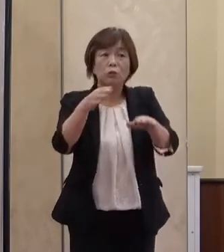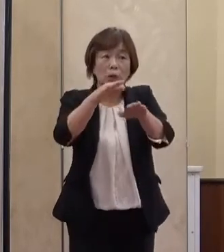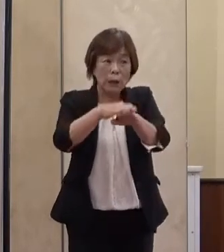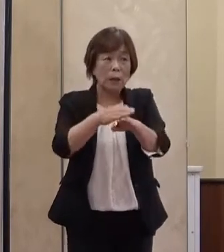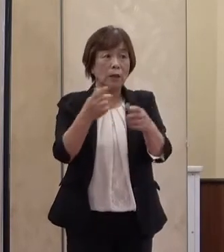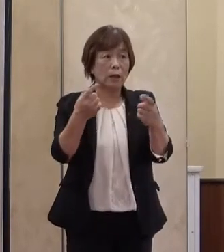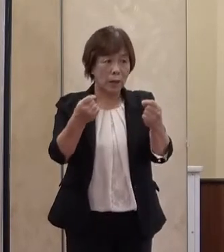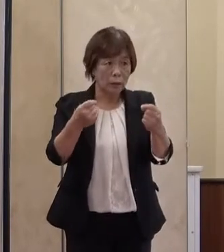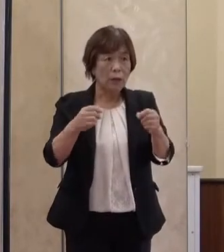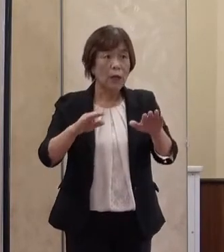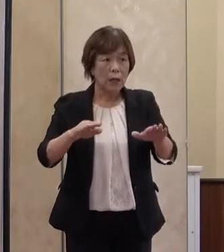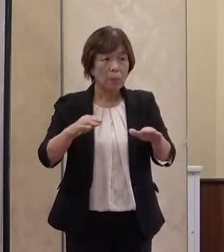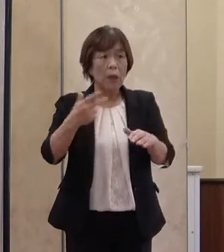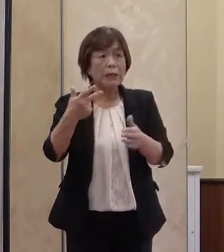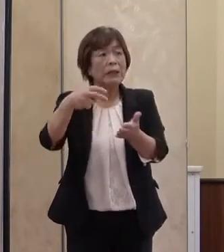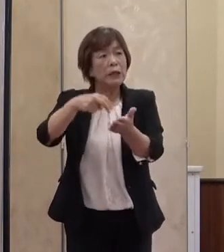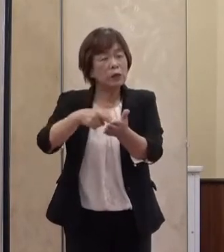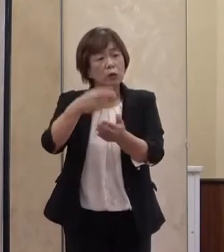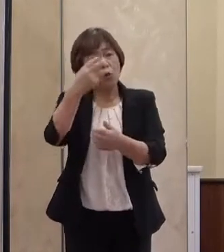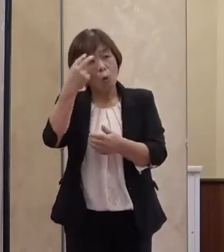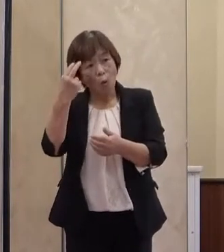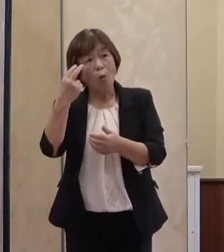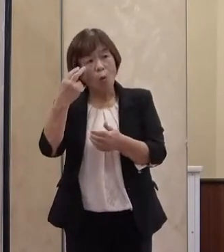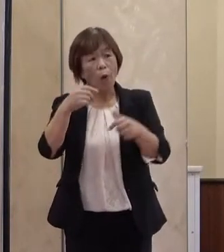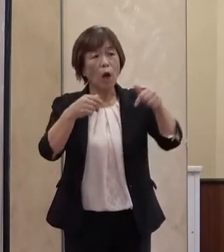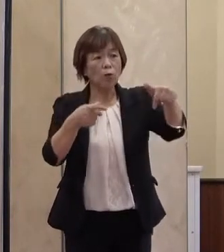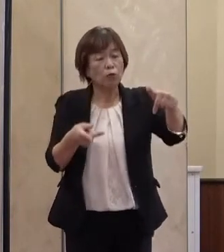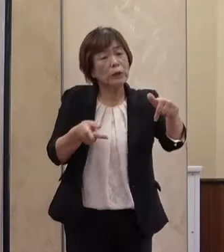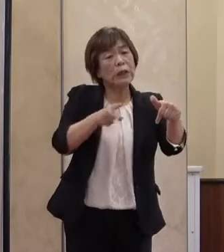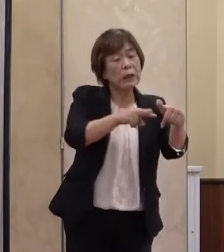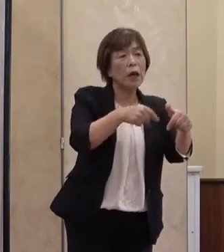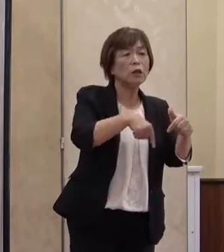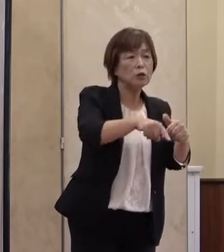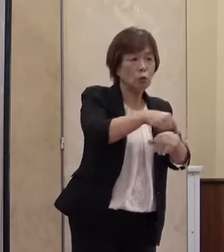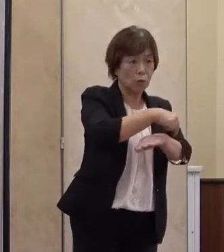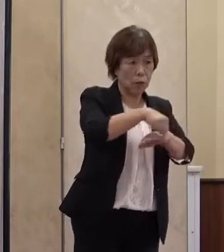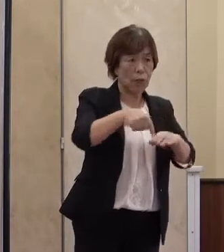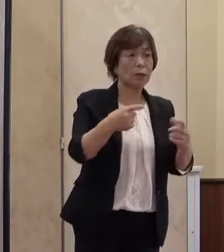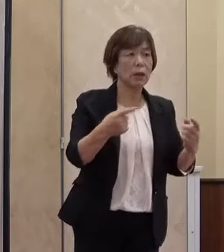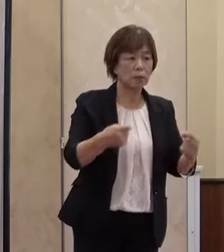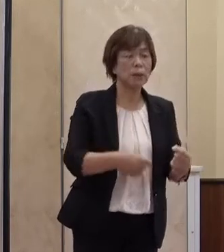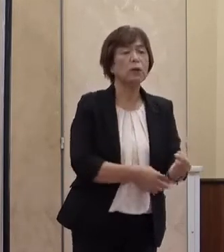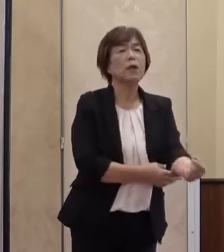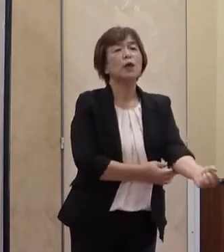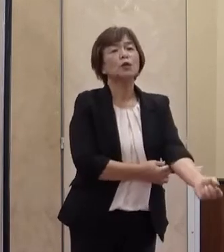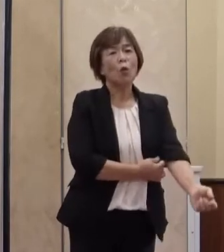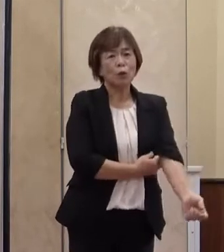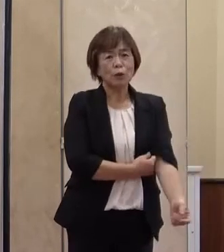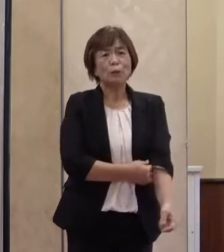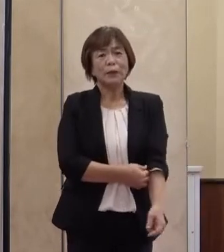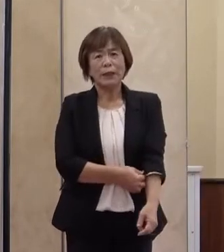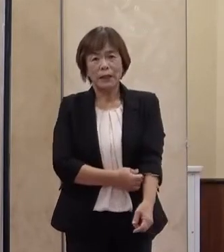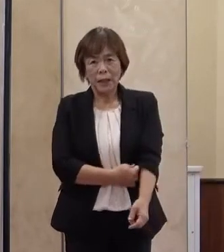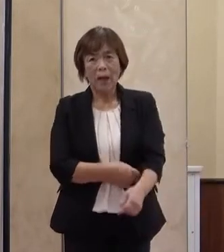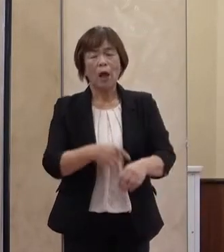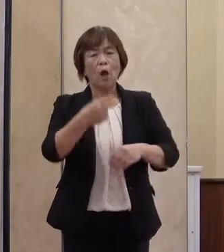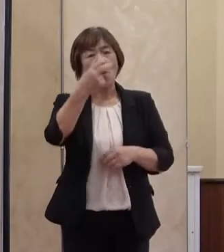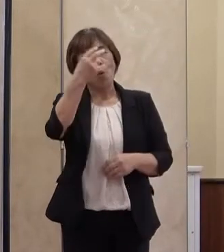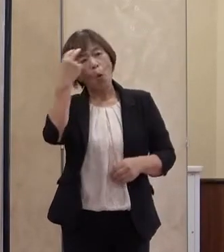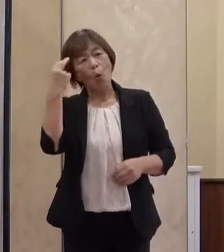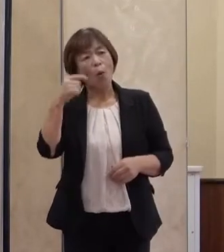ったと思います。今はその市立高校は大阪府へ移管させようということで、やっていきます。そういった意味で、その高校